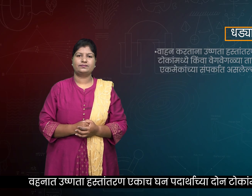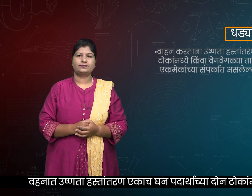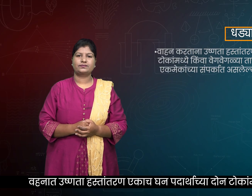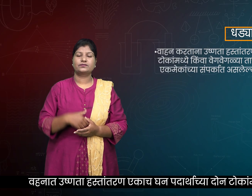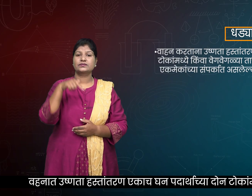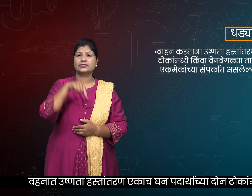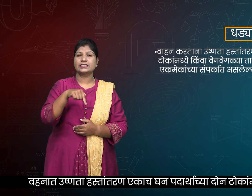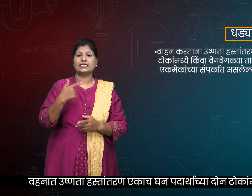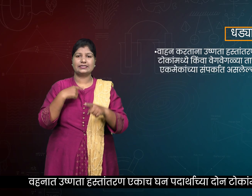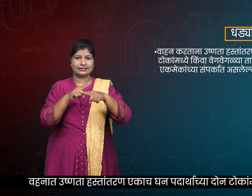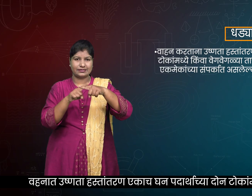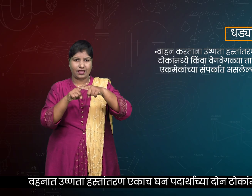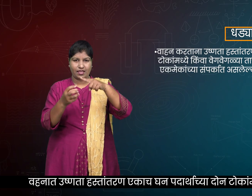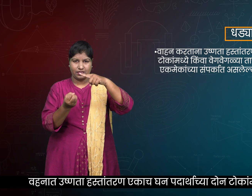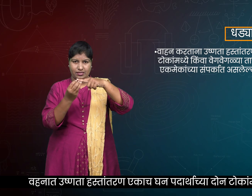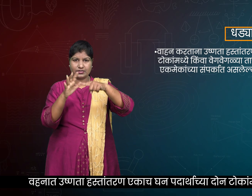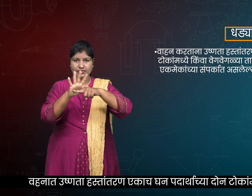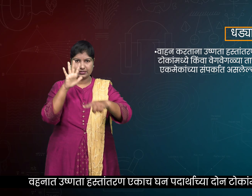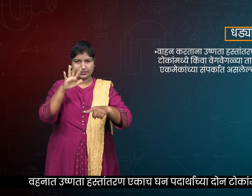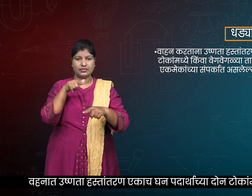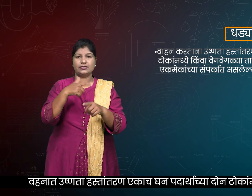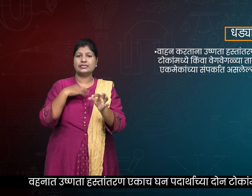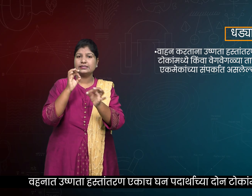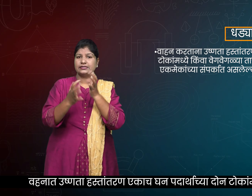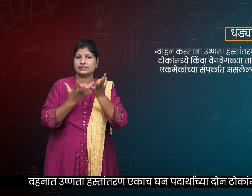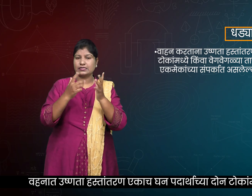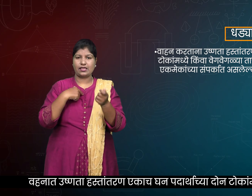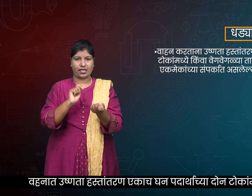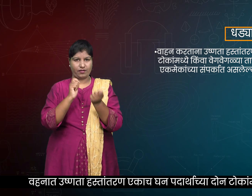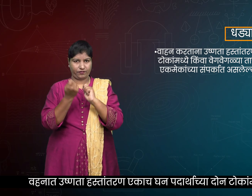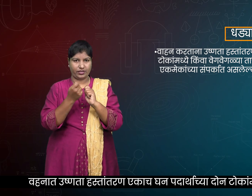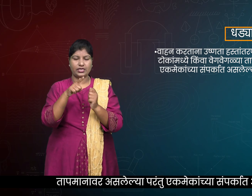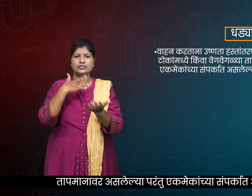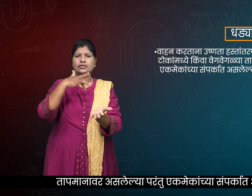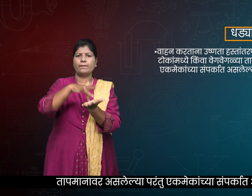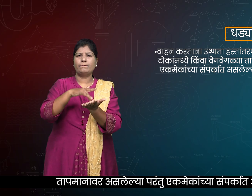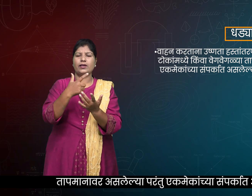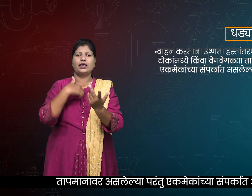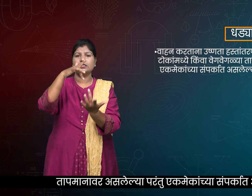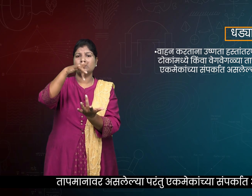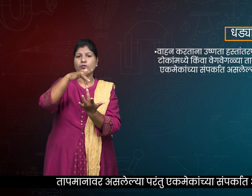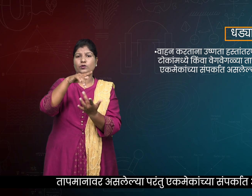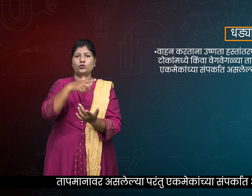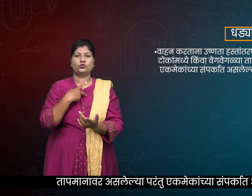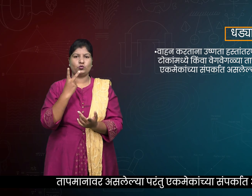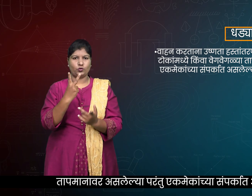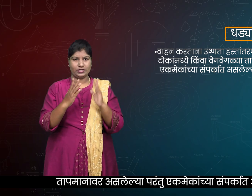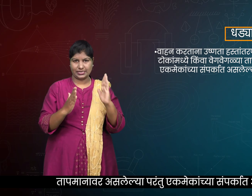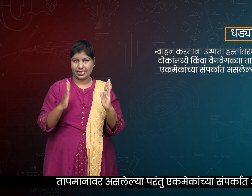वहनात उष्णता हस्तांतरण एकाच घन पदार्थांच्या 2 टोकांमध्ये किंवा वेगवेगळ्या तापमानावर असलेल्या परंतु एकमेकांच्या